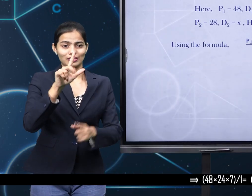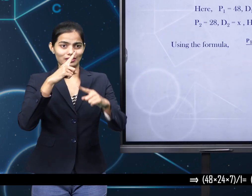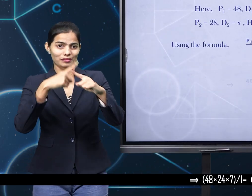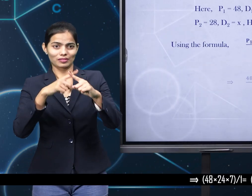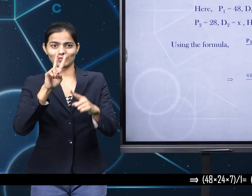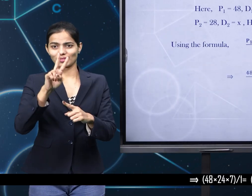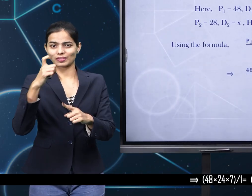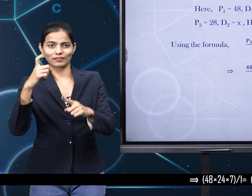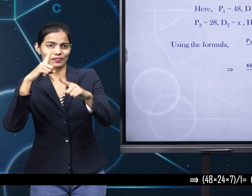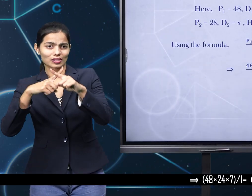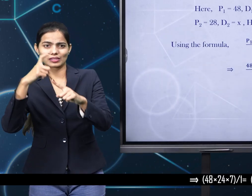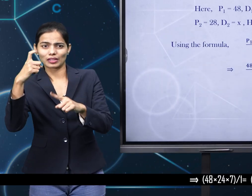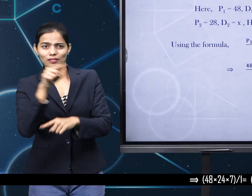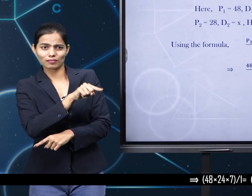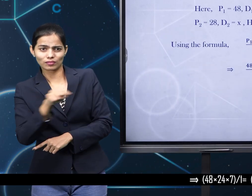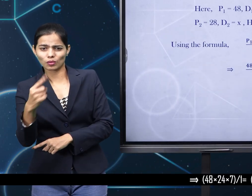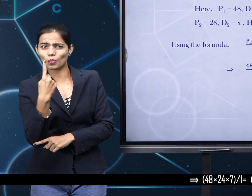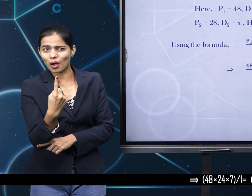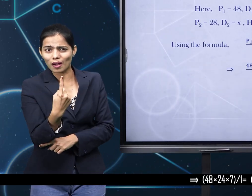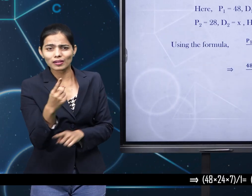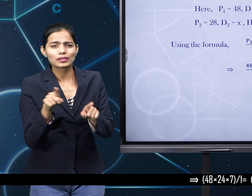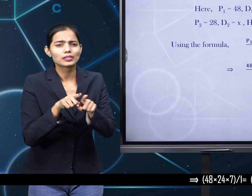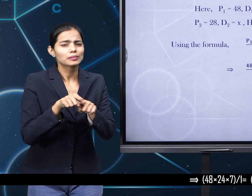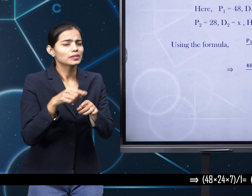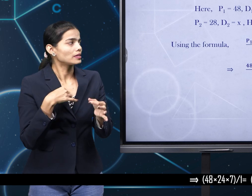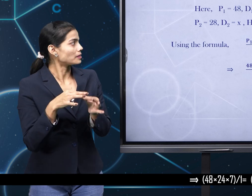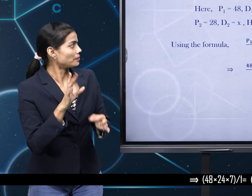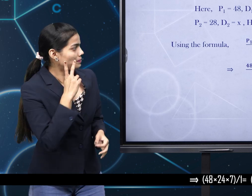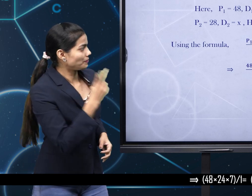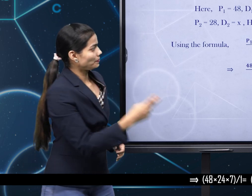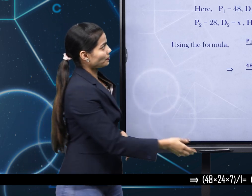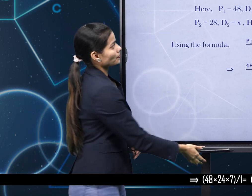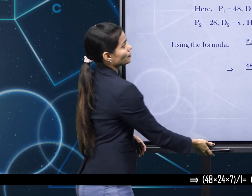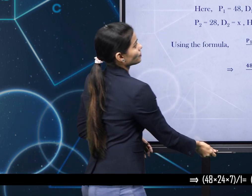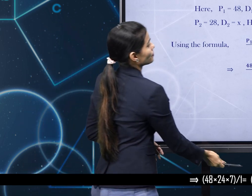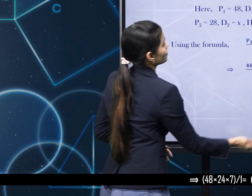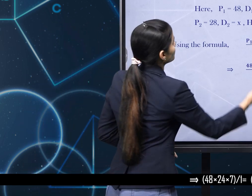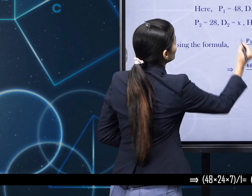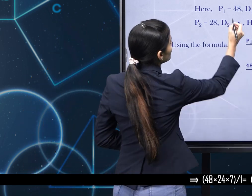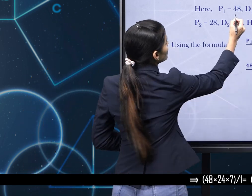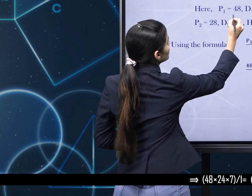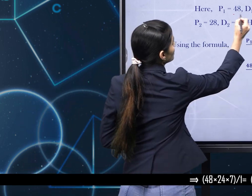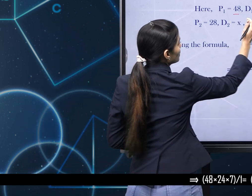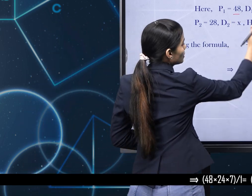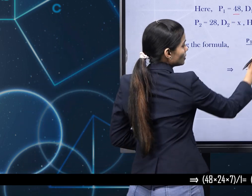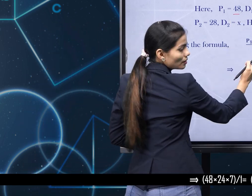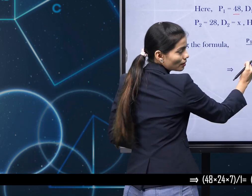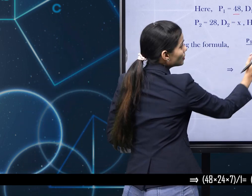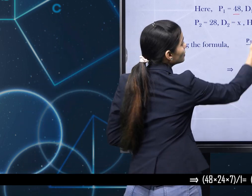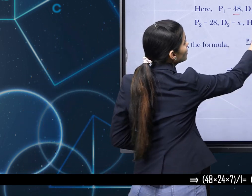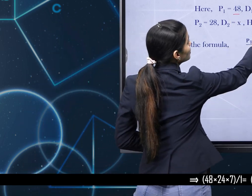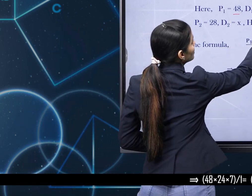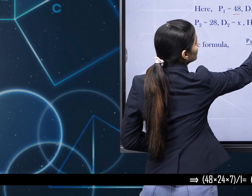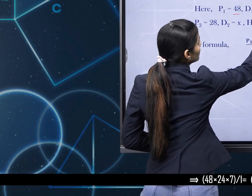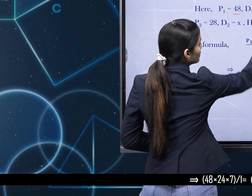बरोबर 48 गुणिले 24 गुणिले 7 भागिले 1 बरोबर 28 गुणिले x गुणिले 8 बरोबर